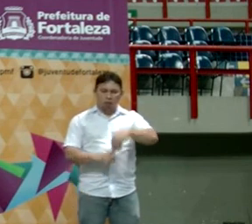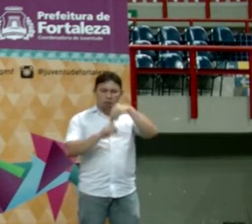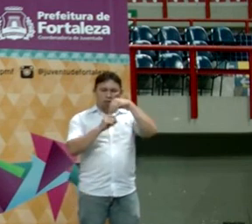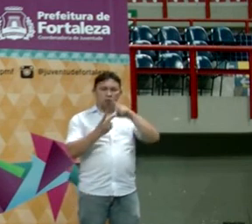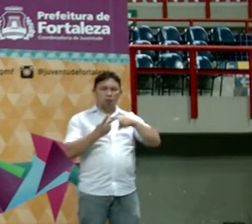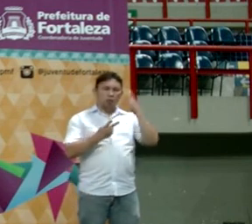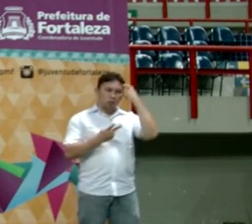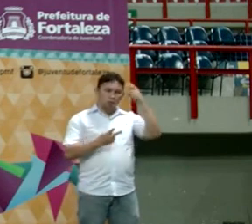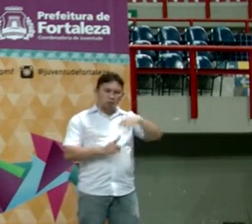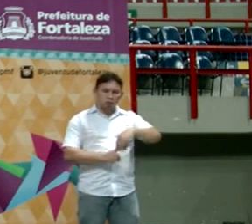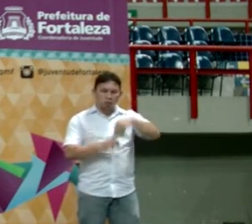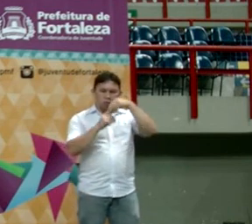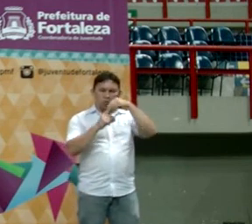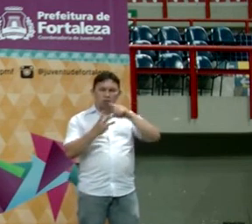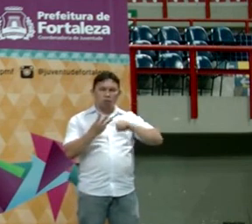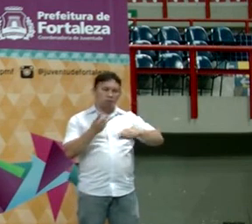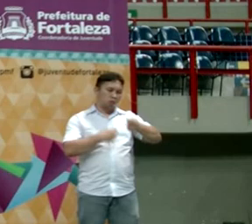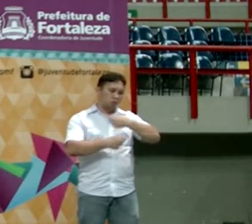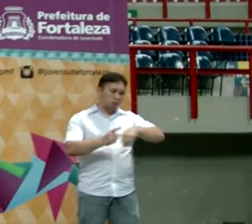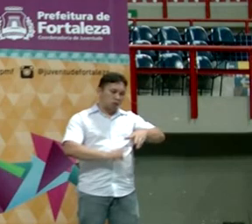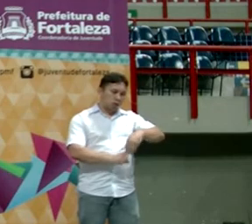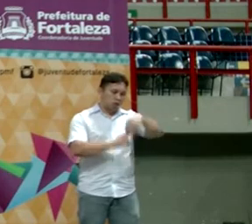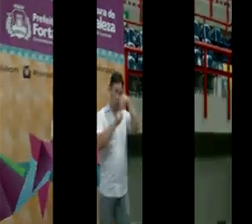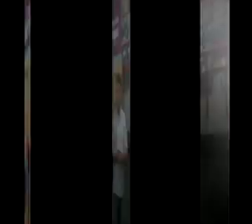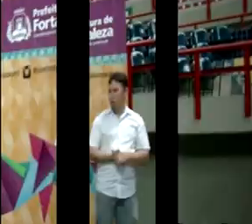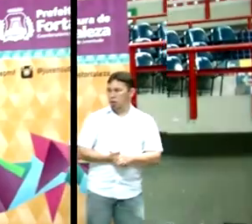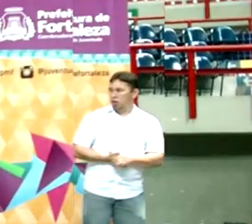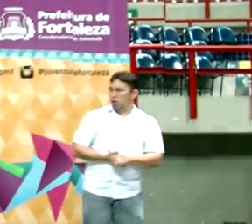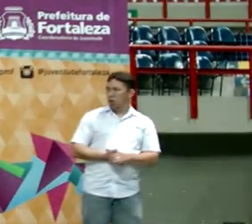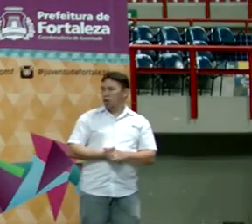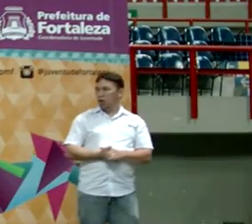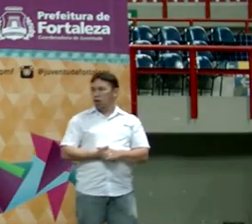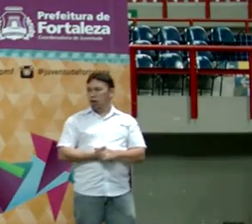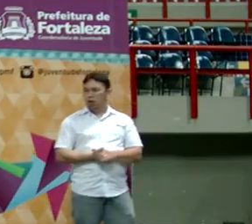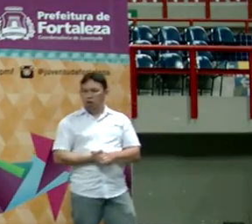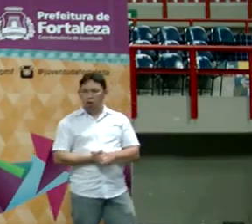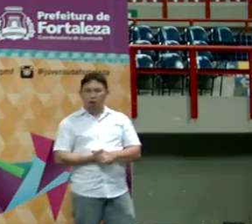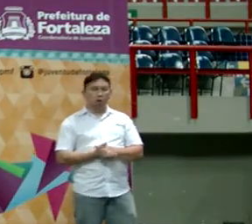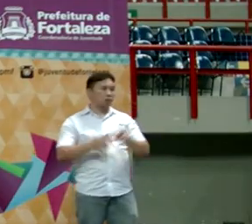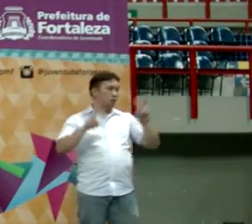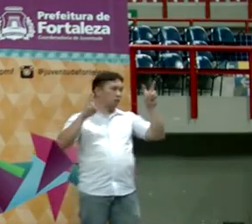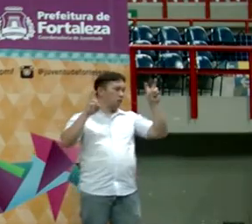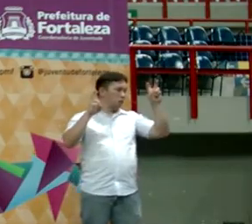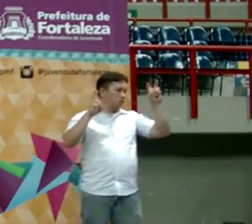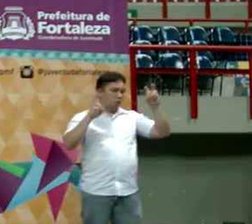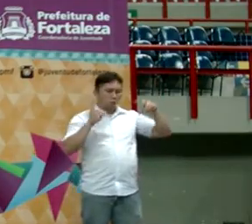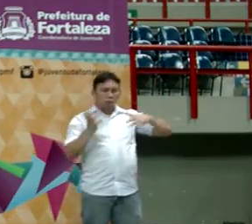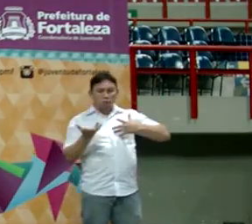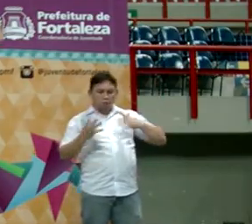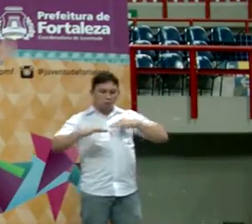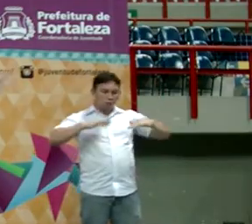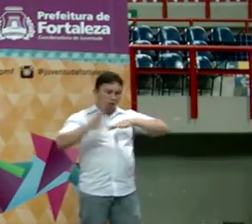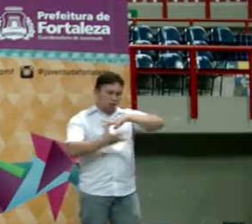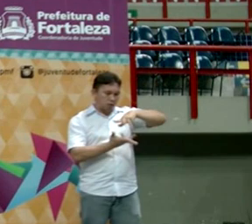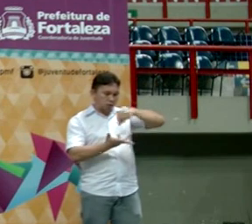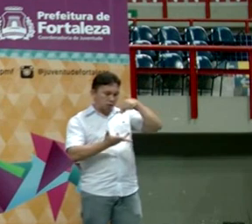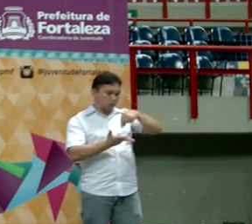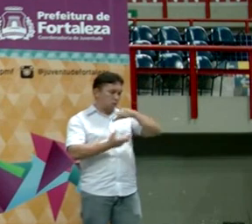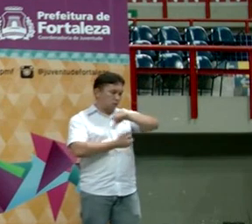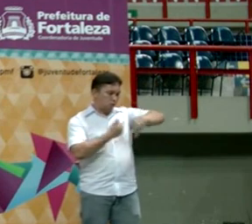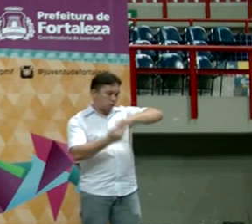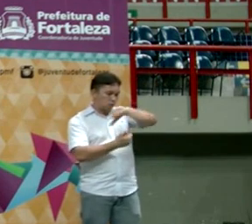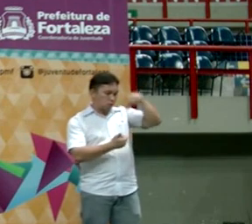uma cultura única, um mercado único, tá certo? Sobre a globalização. Se o mercado está